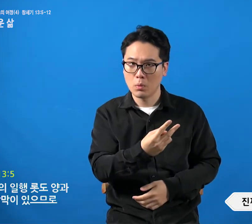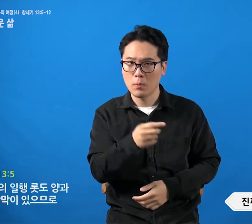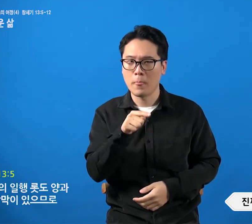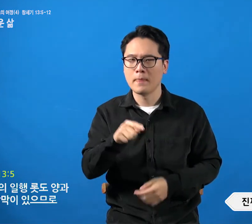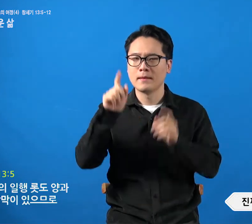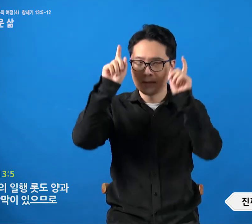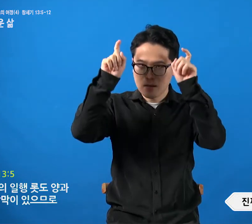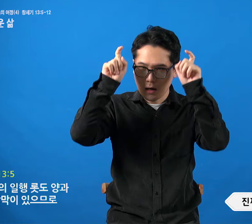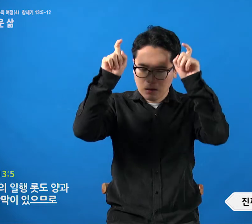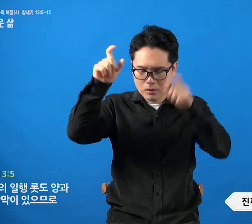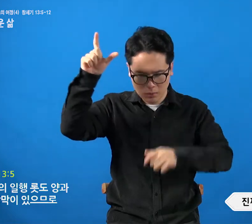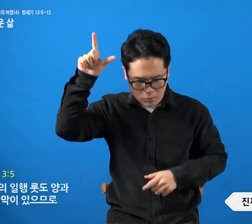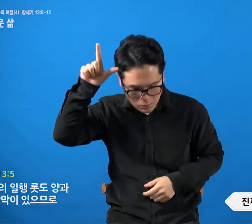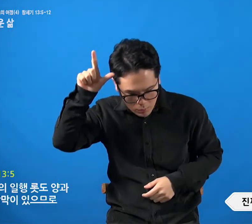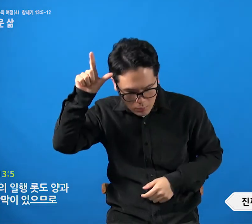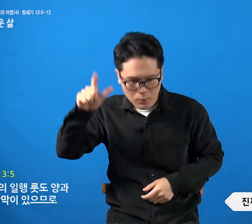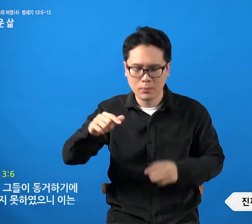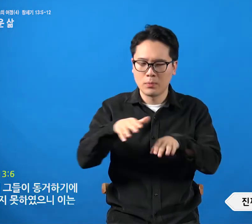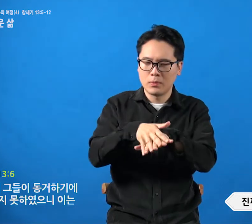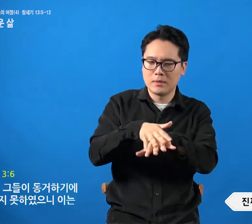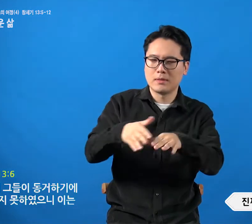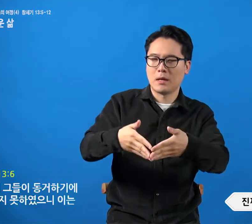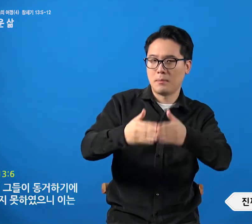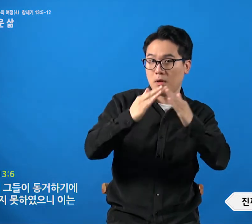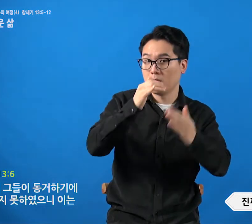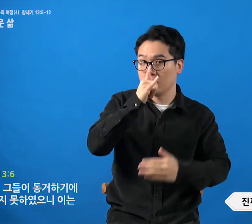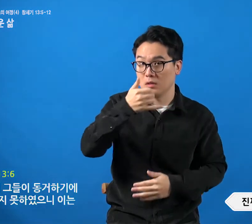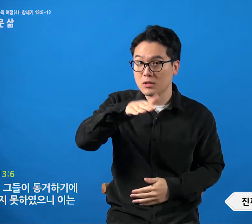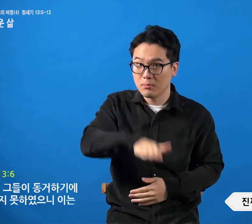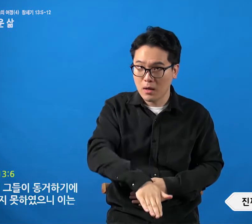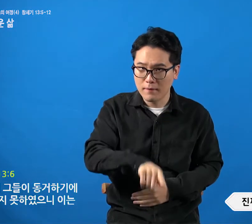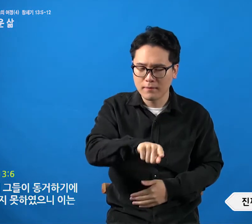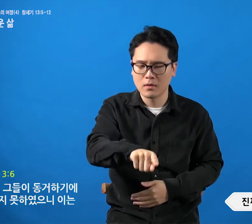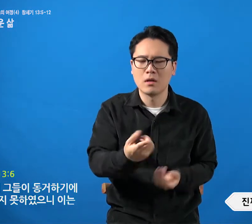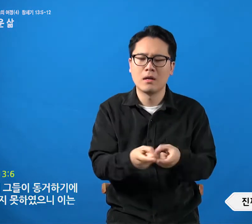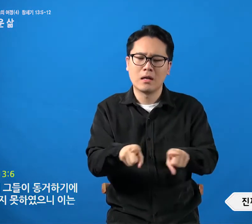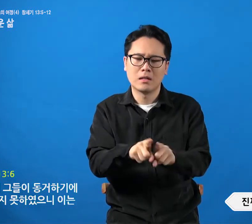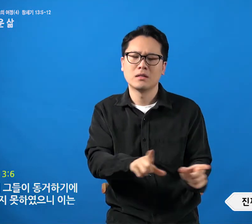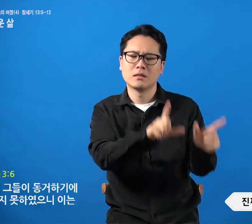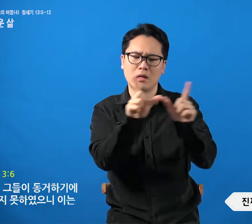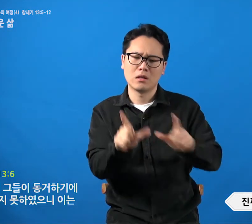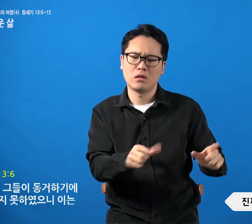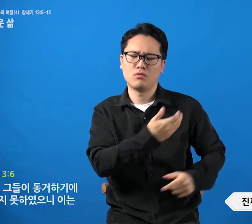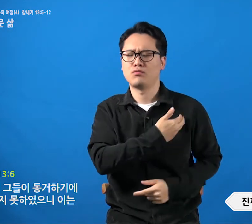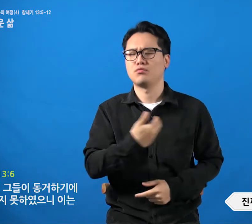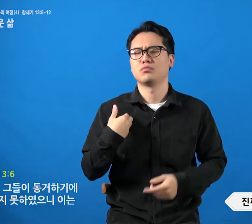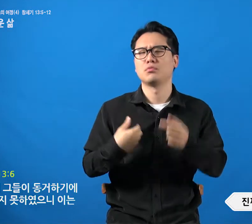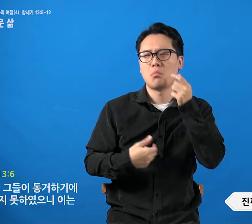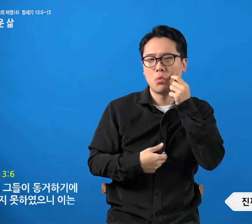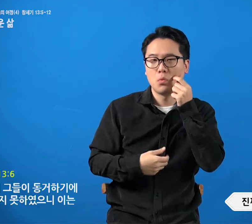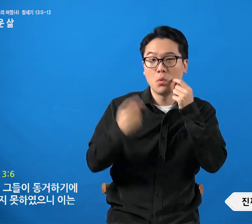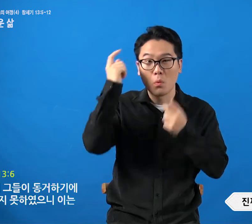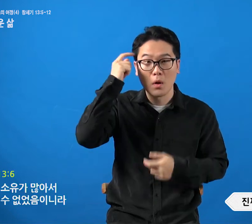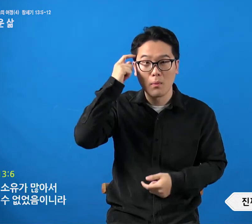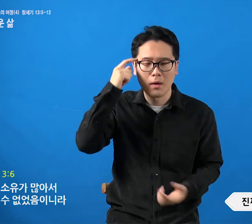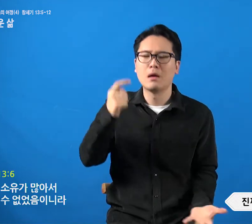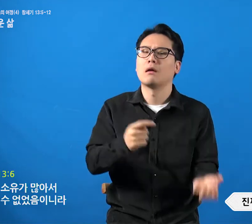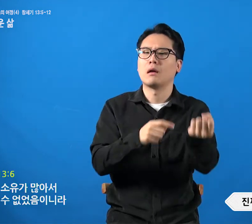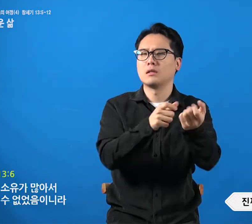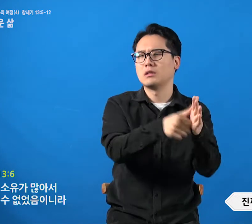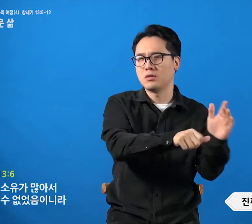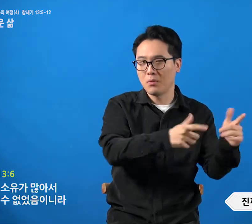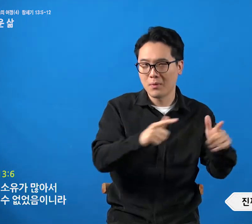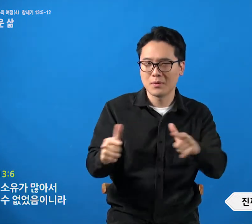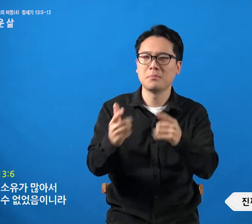있으므로 그들 땅이 그들이 동거하기에 넉넉하지 못하였으니 이는 그들의 소유가 많아서 동거할 수